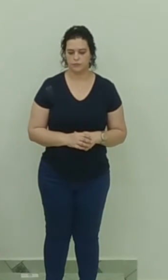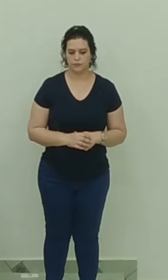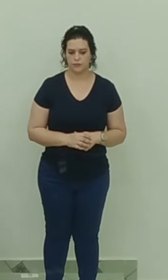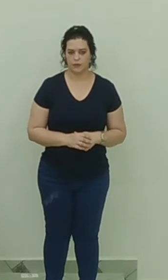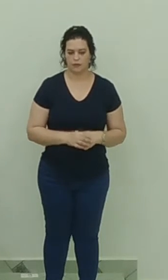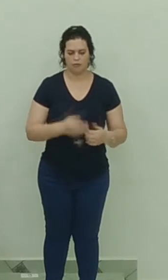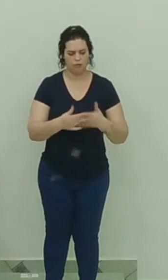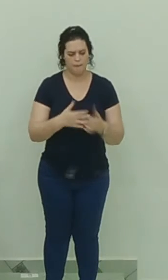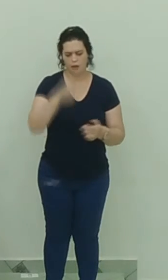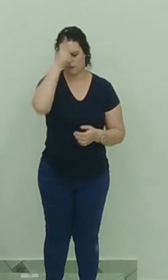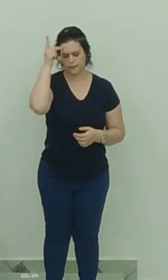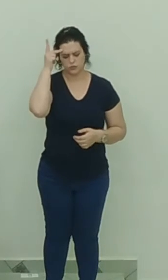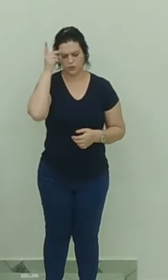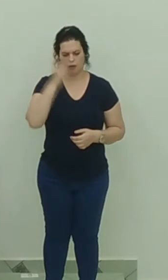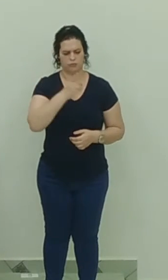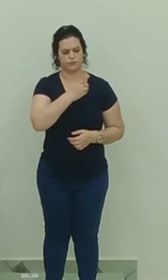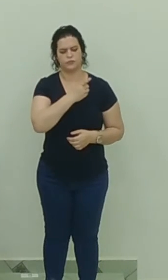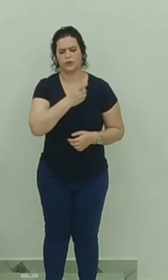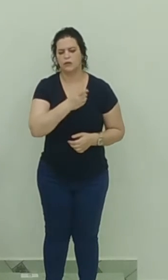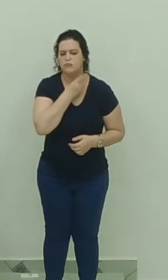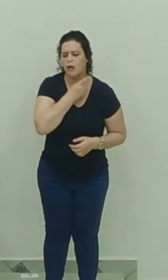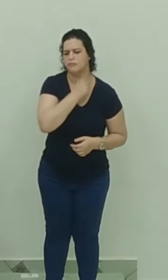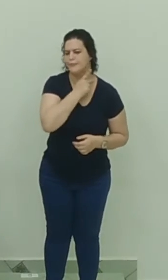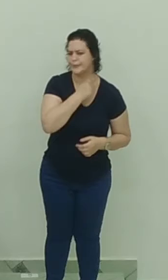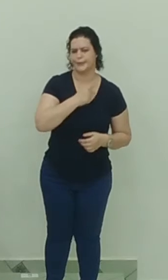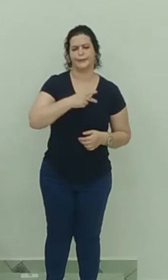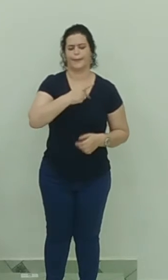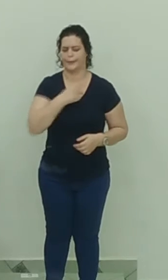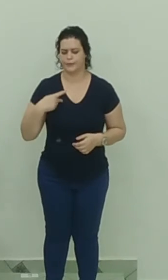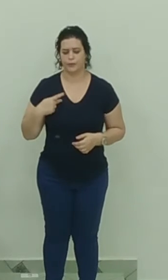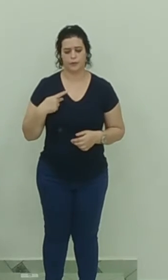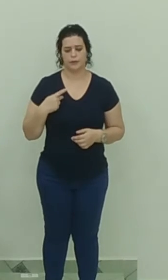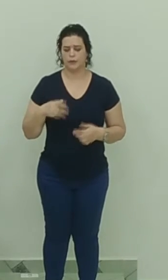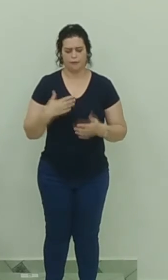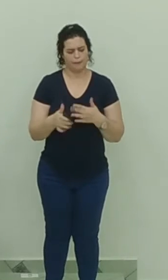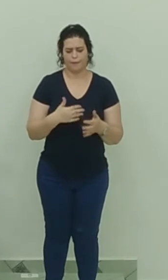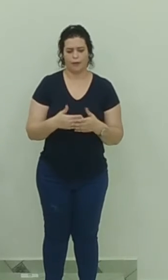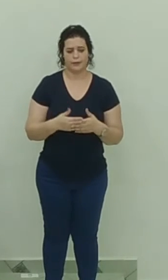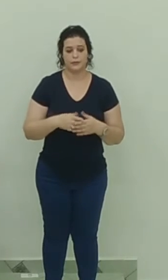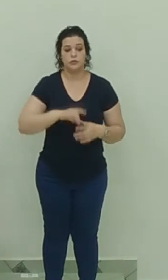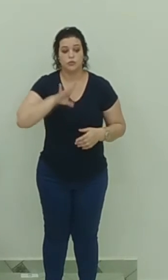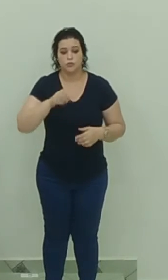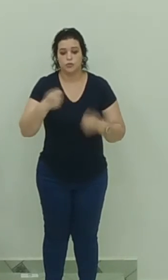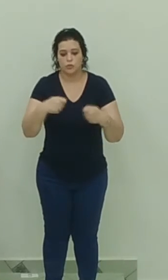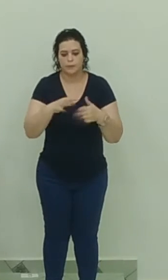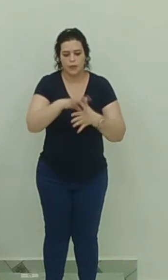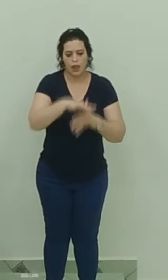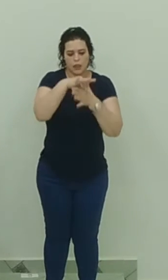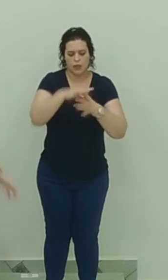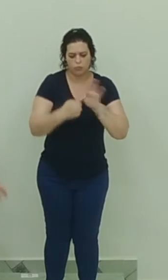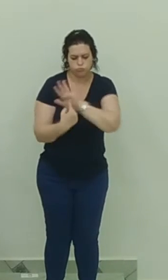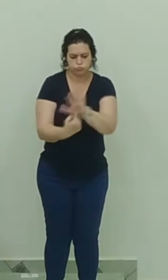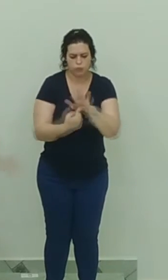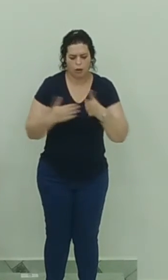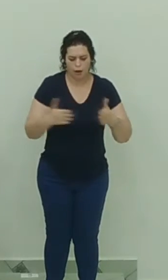diácono tem que servir o povo e guiar e falar: vá. A gente fica aqui aguentando o tempo